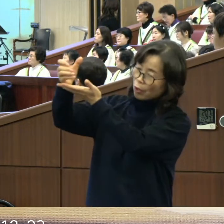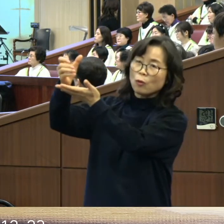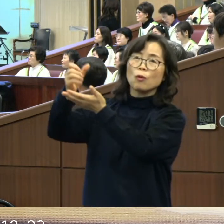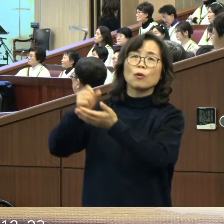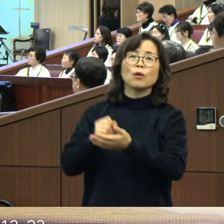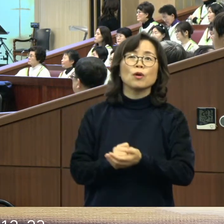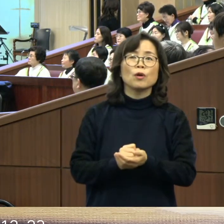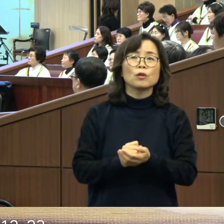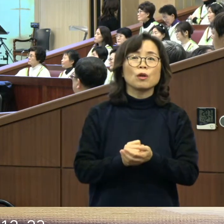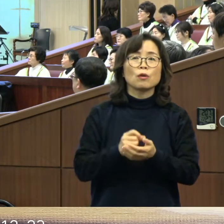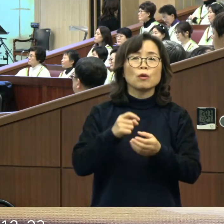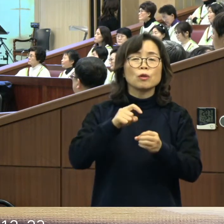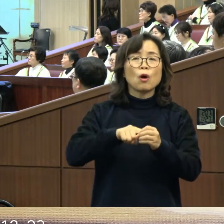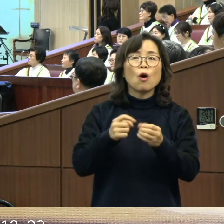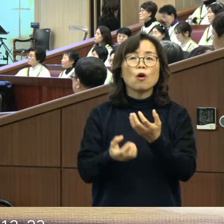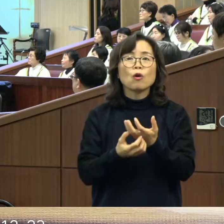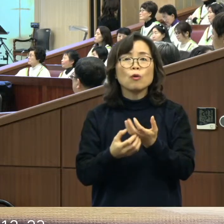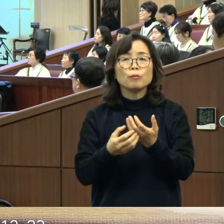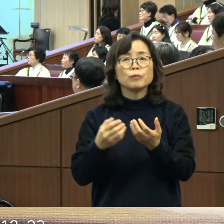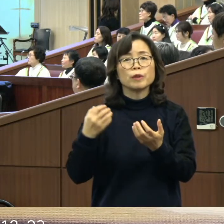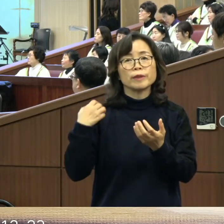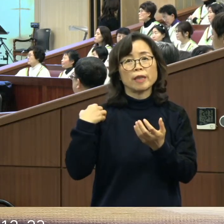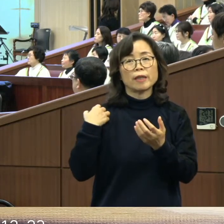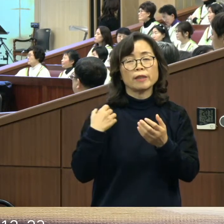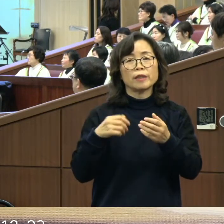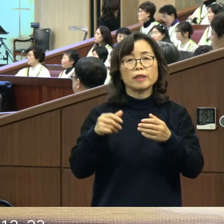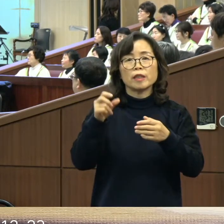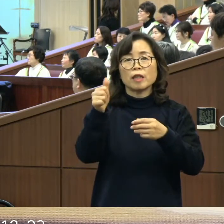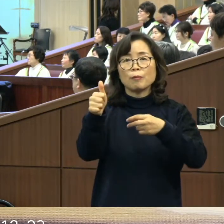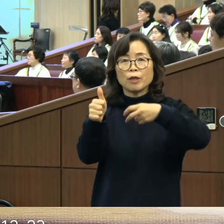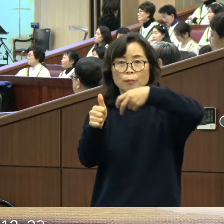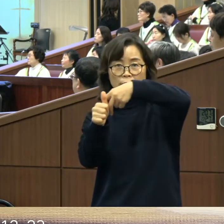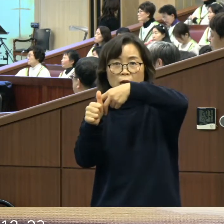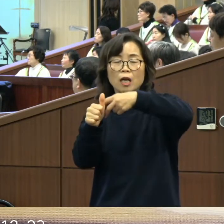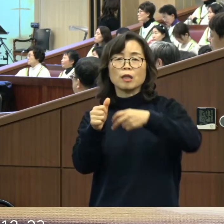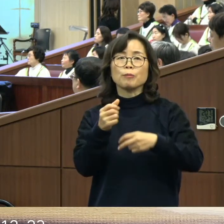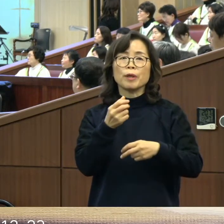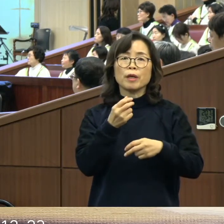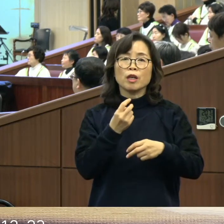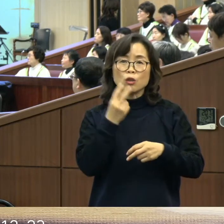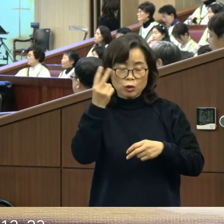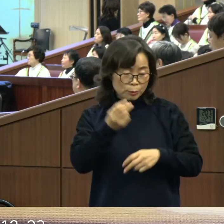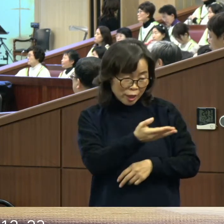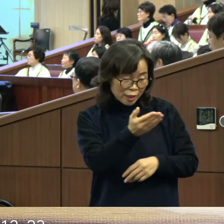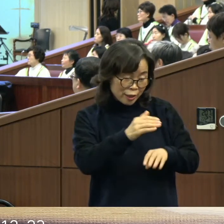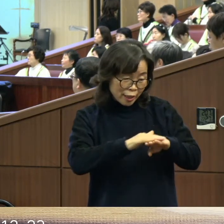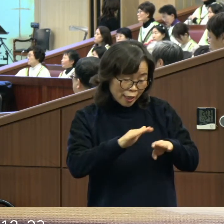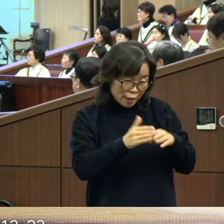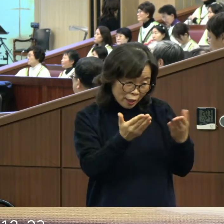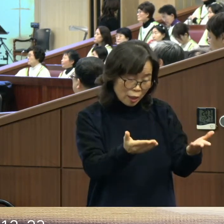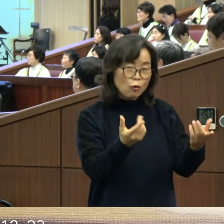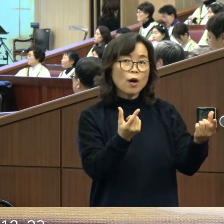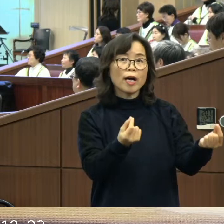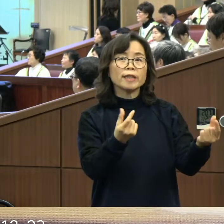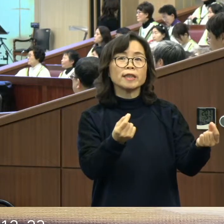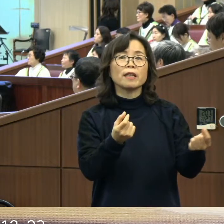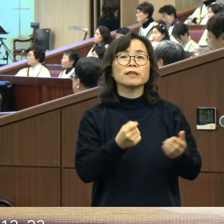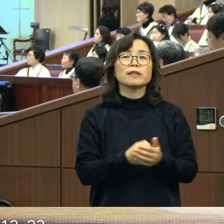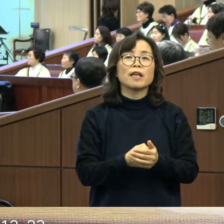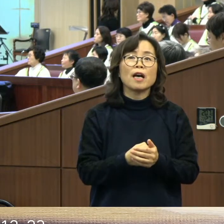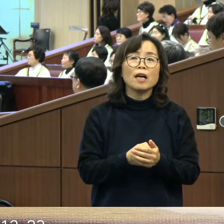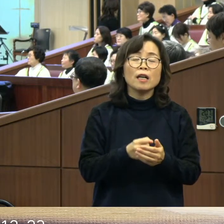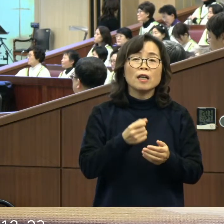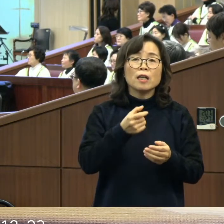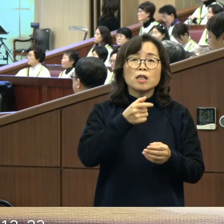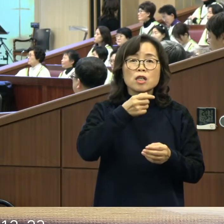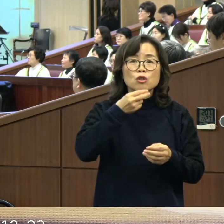받들어 드렸고 떡 굽는 관원장을 매달리니 요셉이 그들에게 해석함과 같이 되었으나